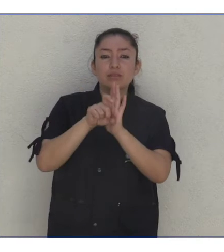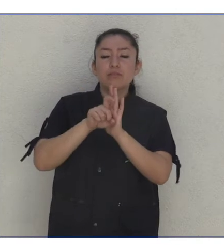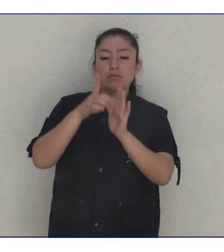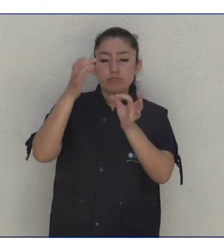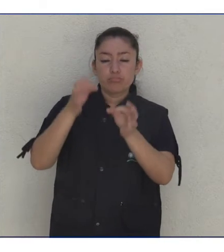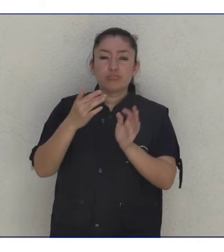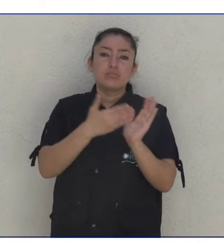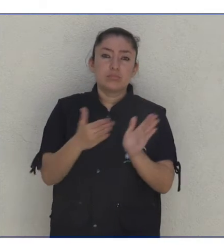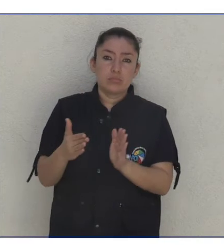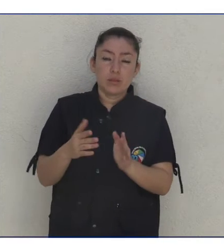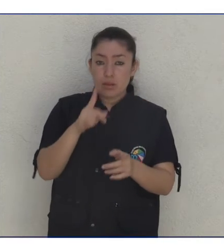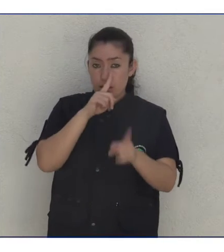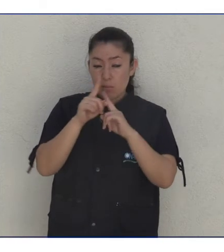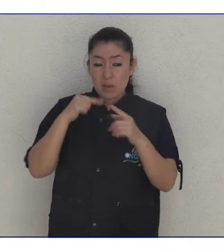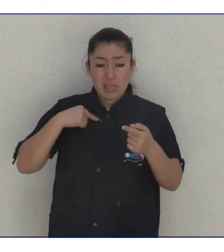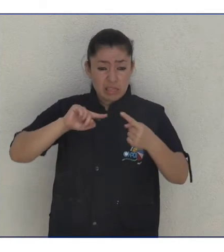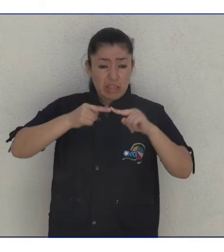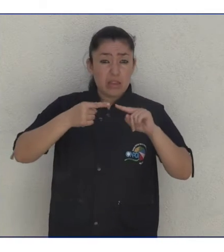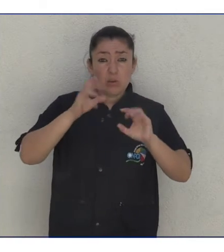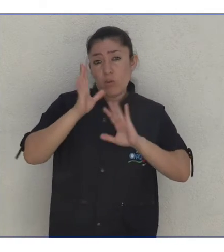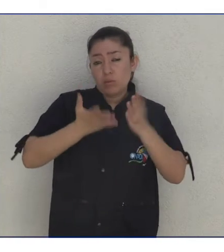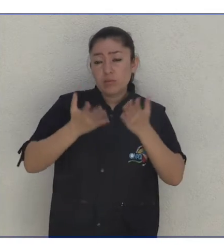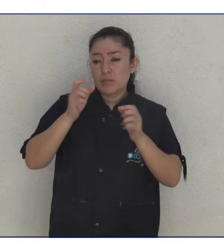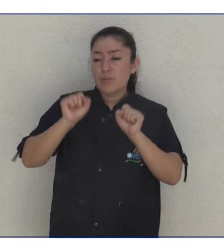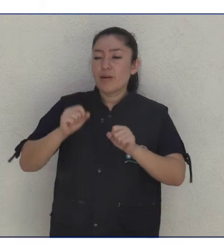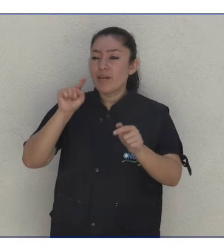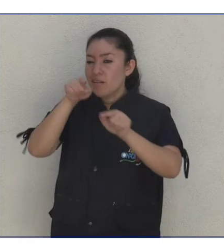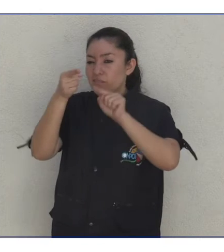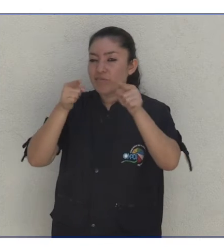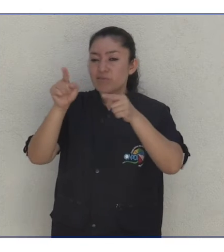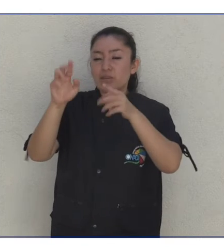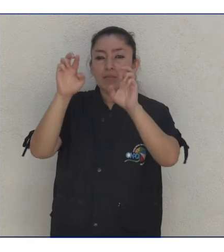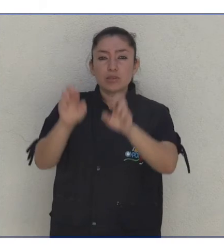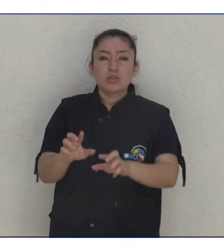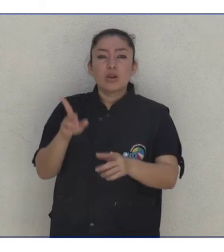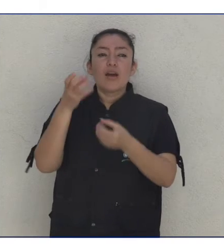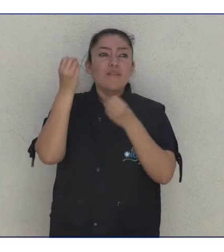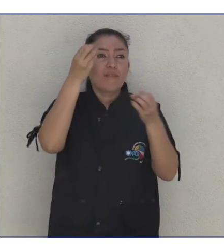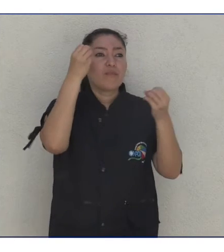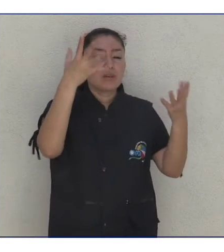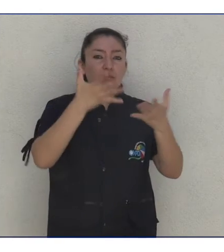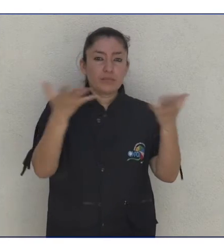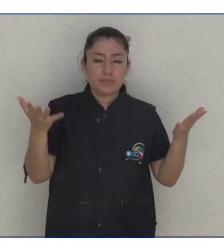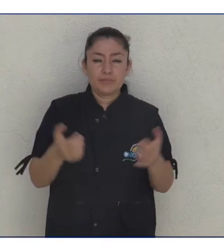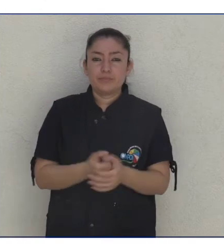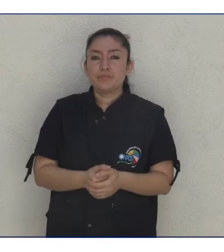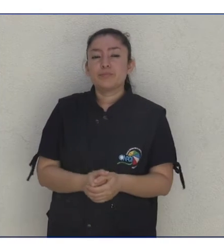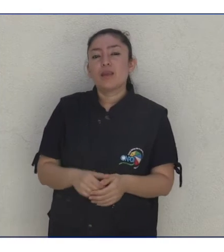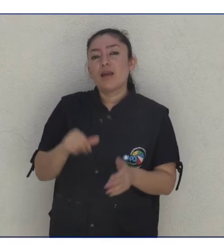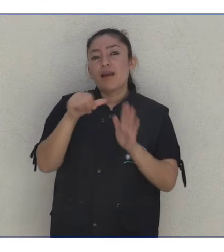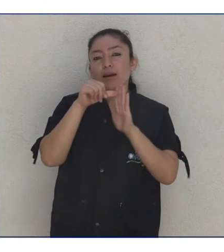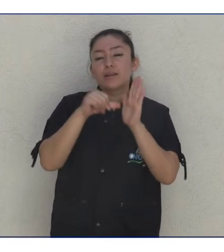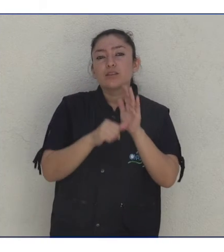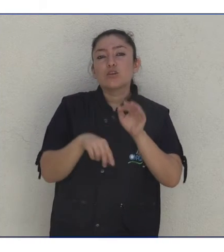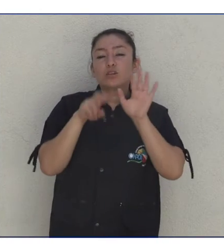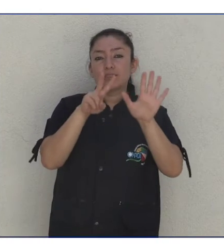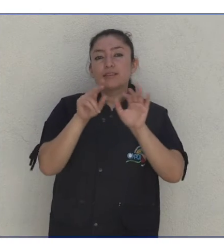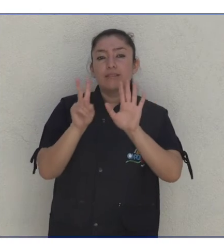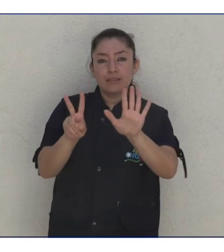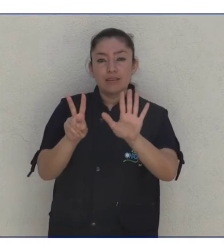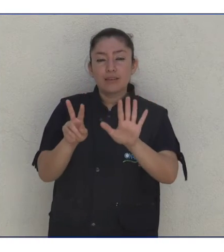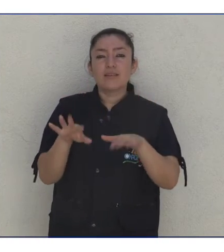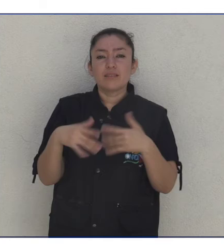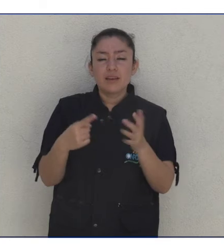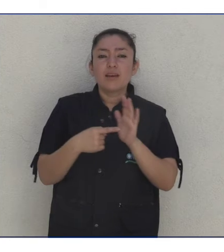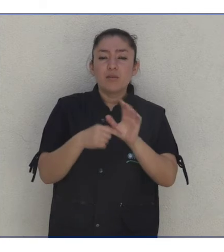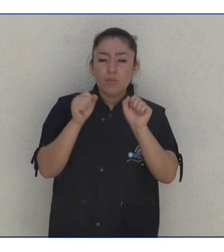y los daños y perjuicios que se pudieran generar por la retención de la información. Artículo 67. Revelación